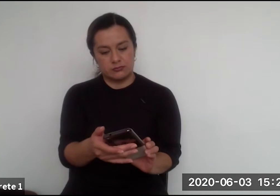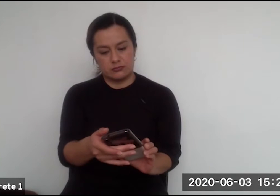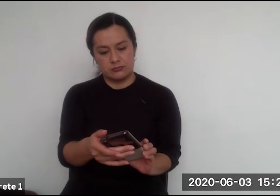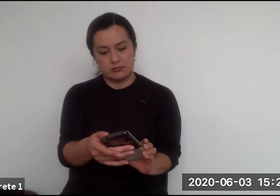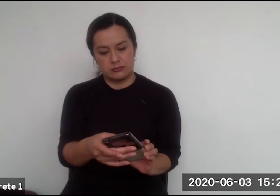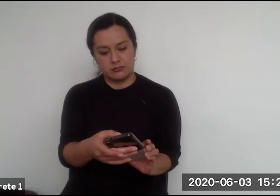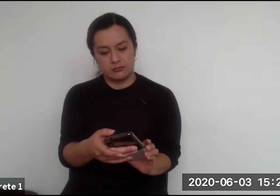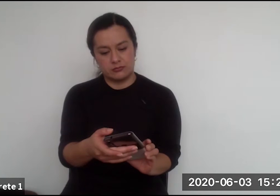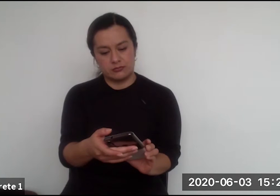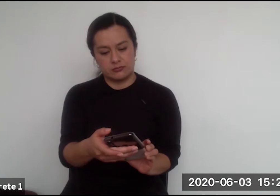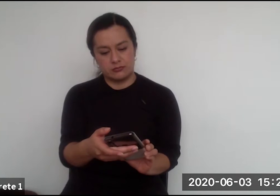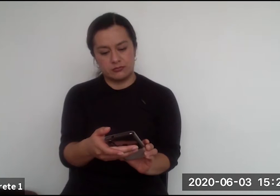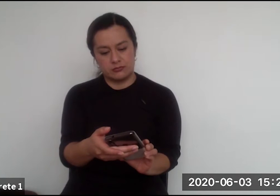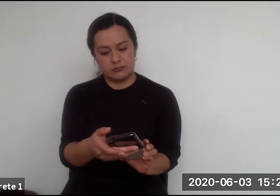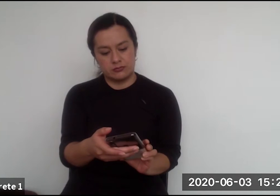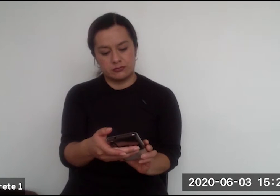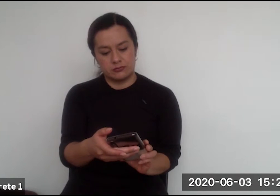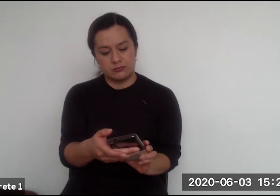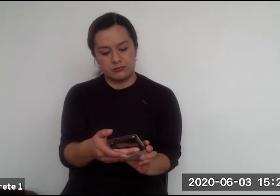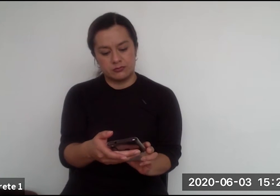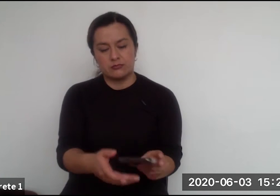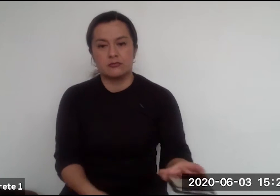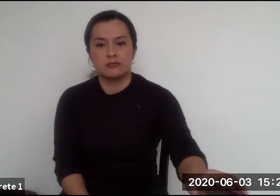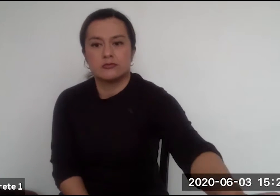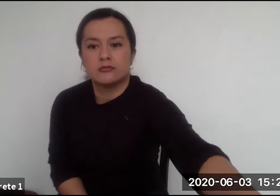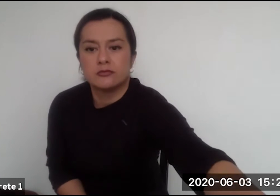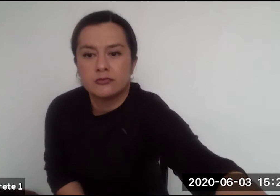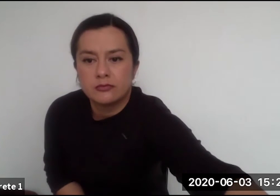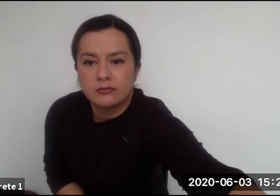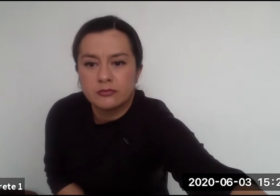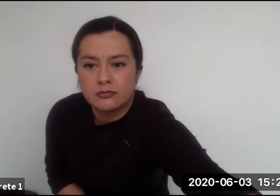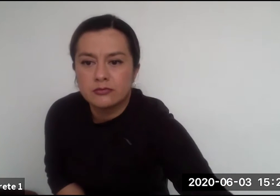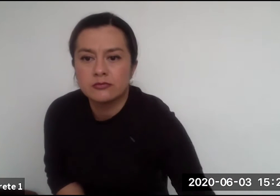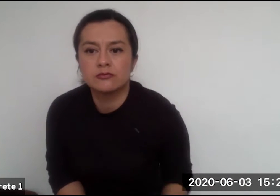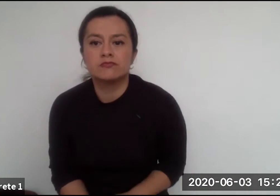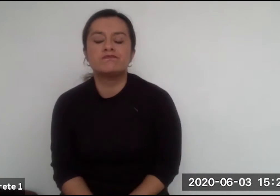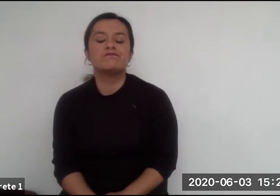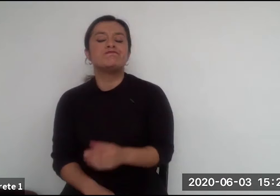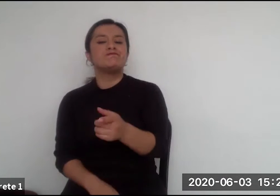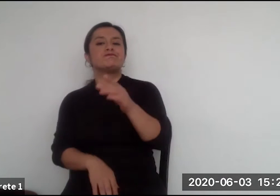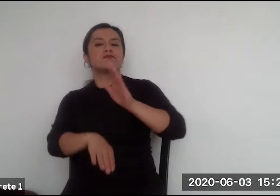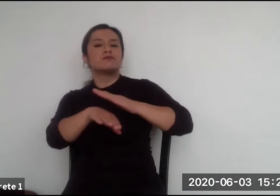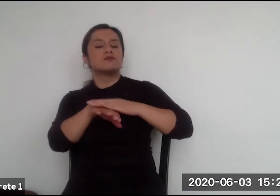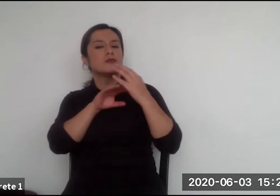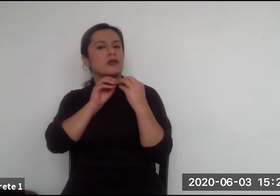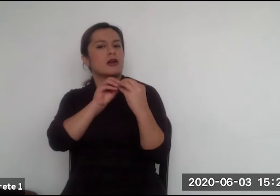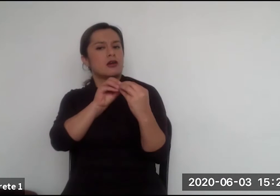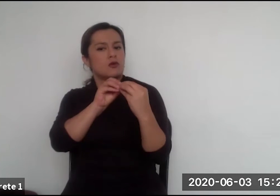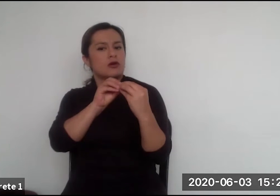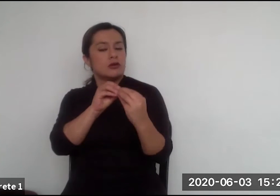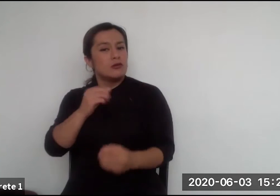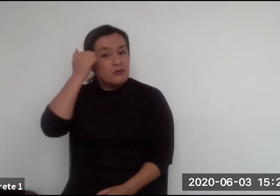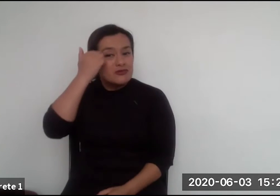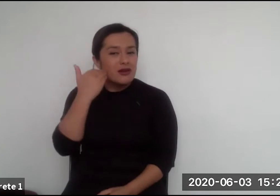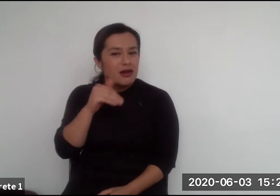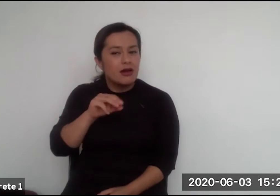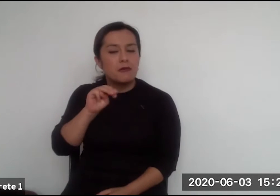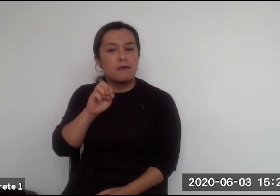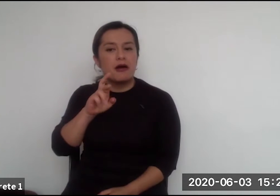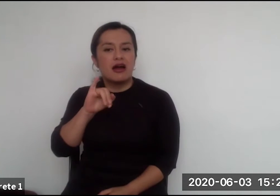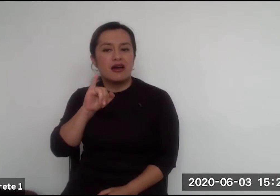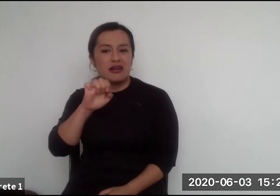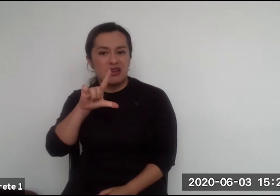Também concordo com as falas no sentido de que as pessoas